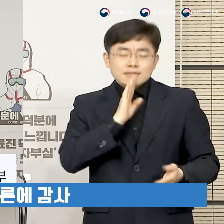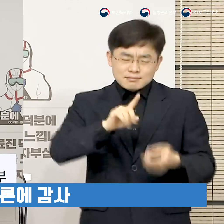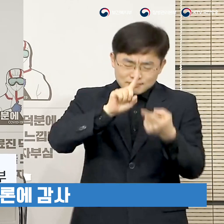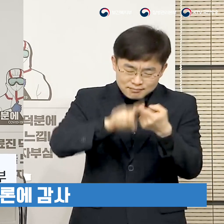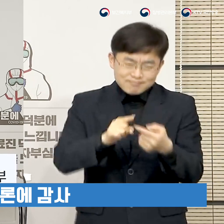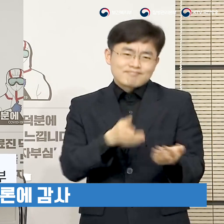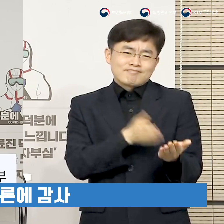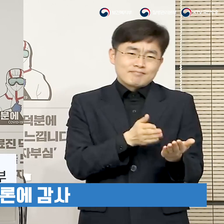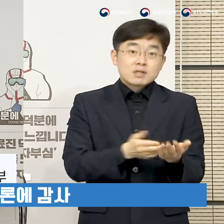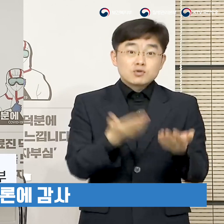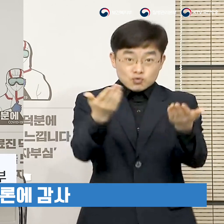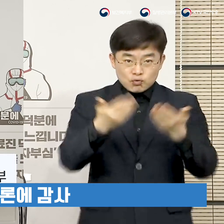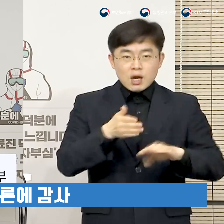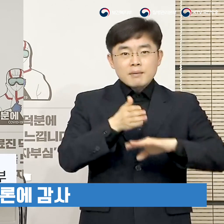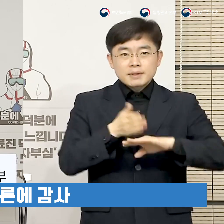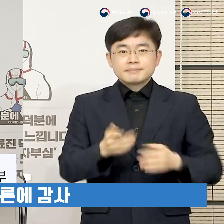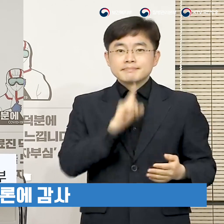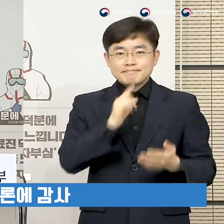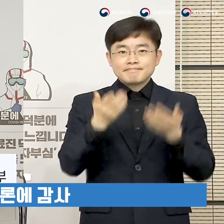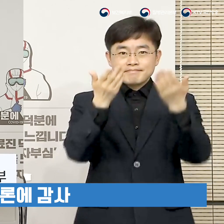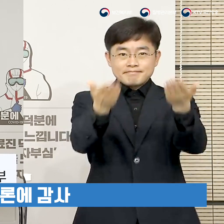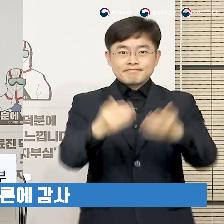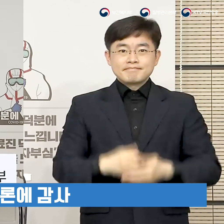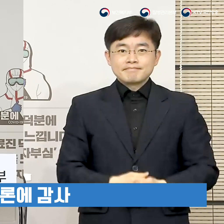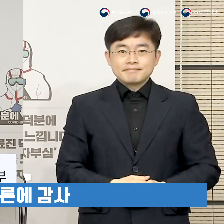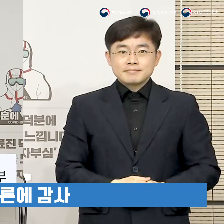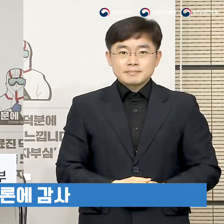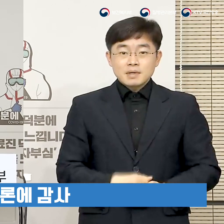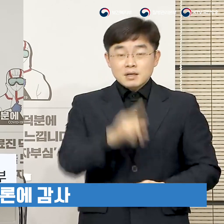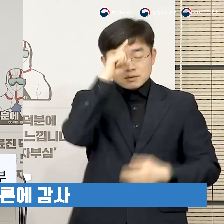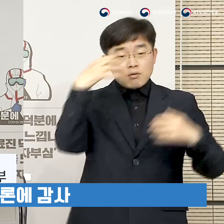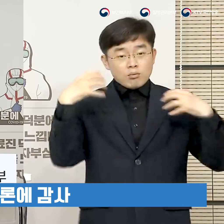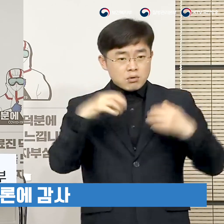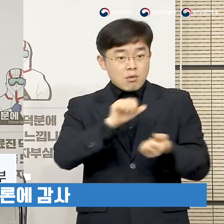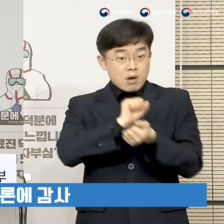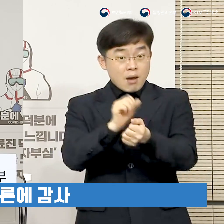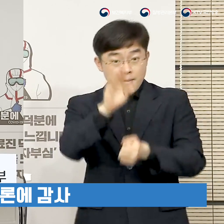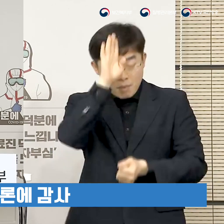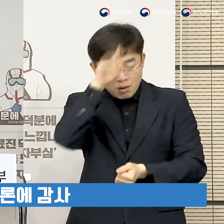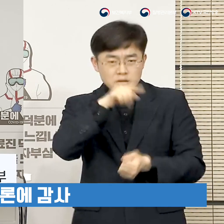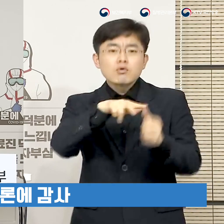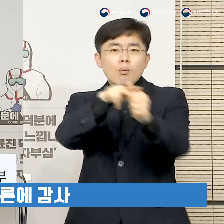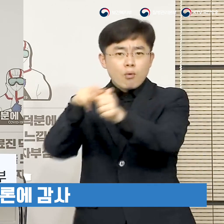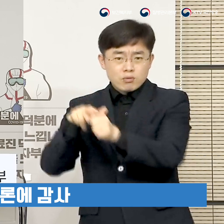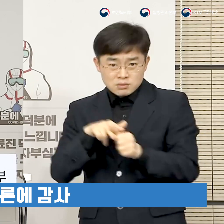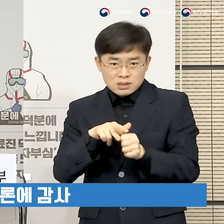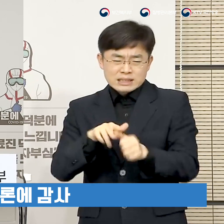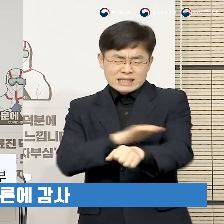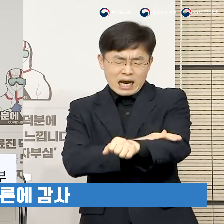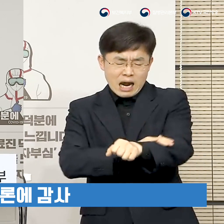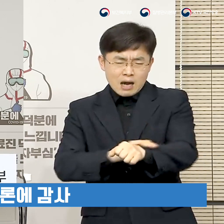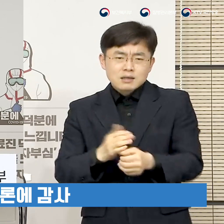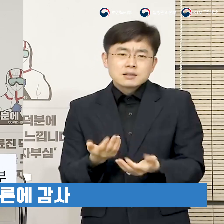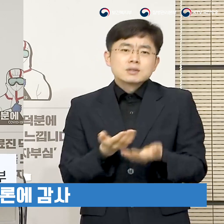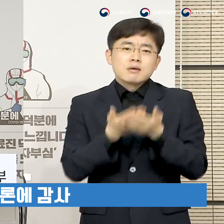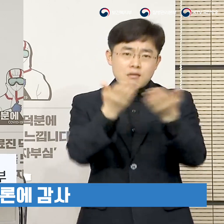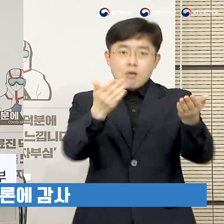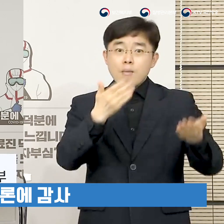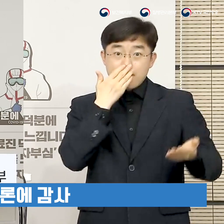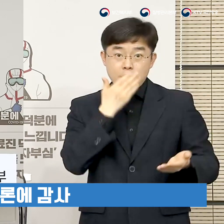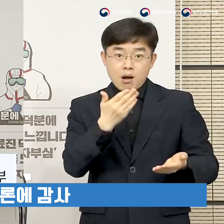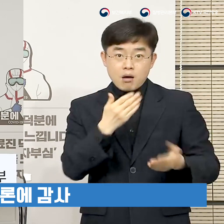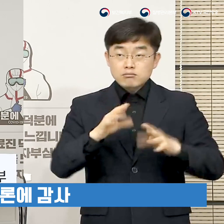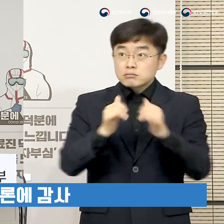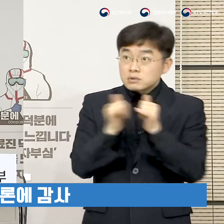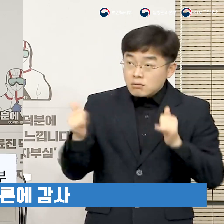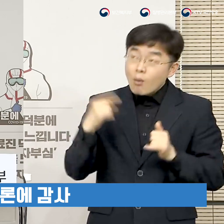전합니다. 덕분에 정부는 감염병에 대한 정확한 정보를 체계적으로 국민들께 알릴 수 있었고